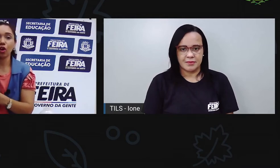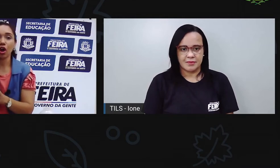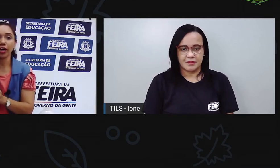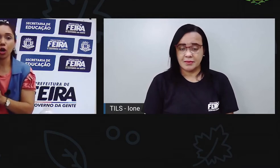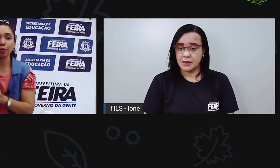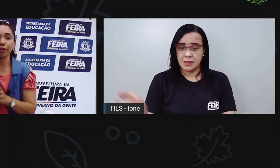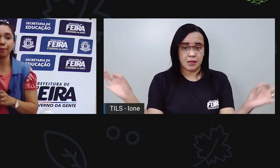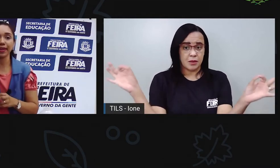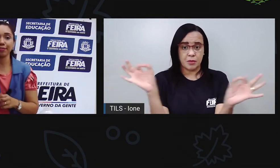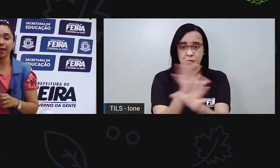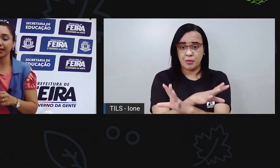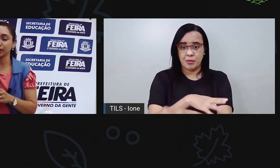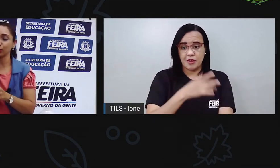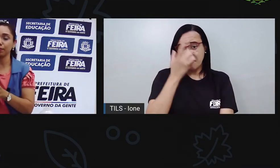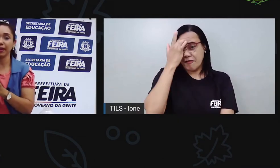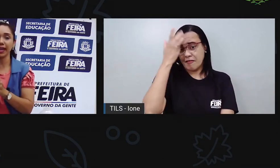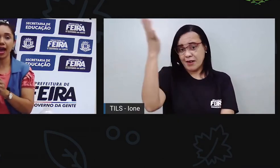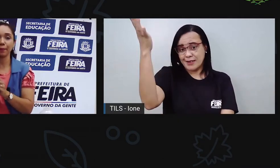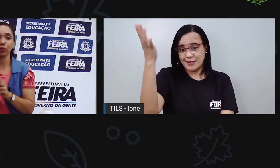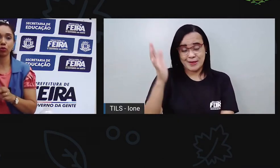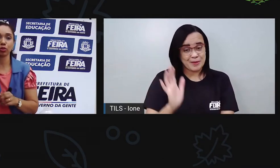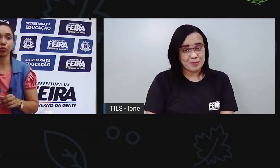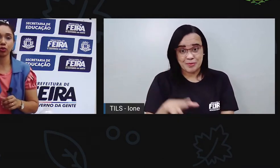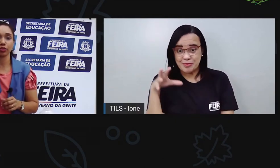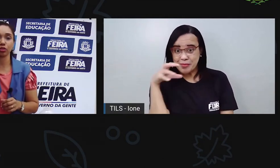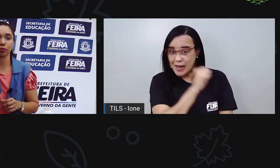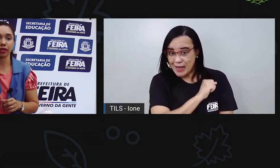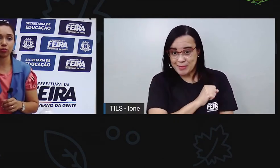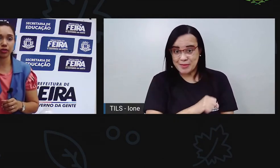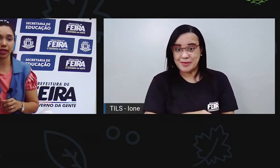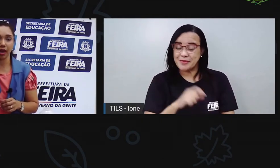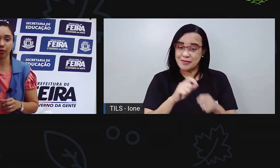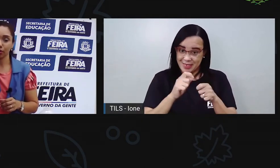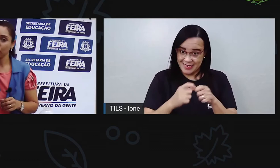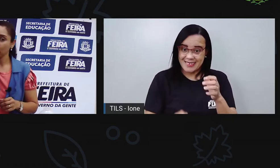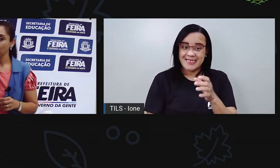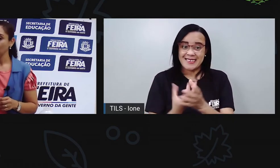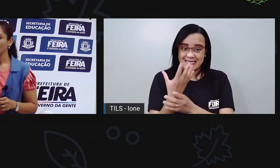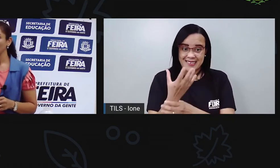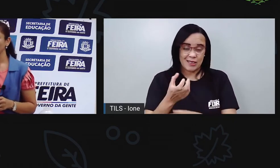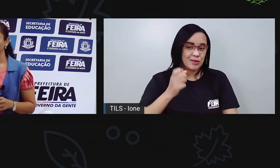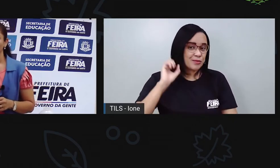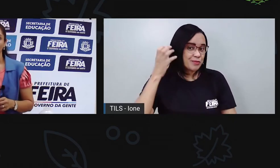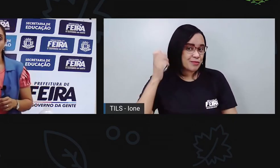Prontinho. Olha como foi bem fácil e bem rápido construir o nosso instrumento musical.